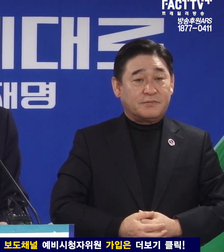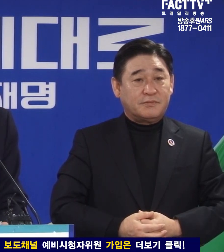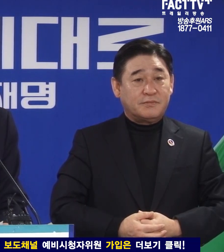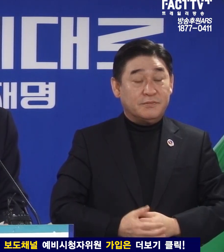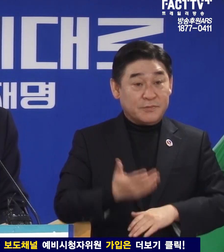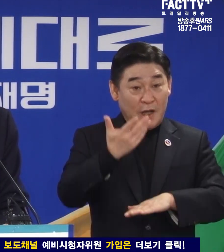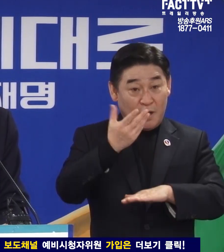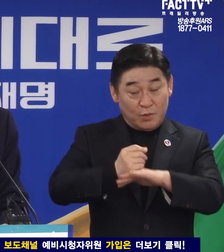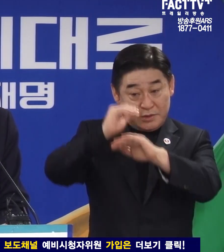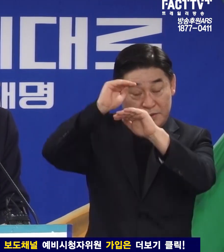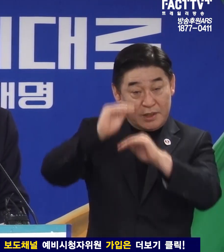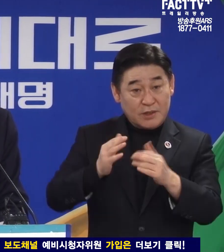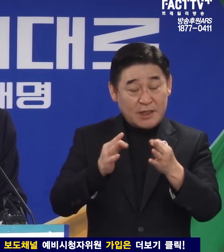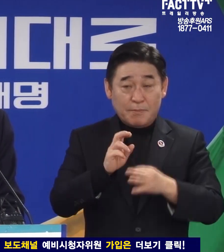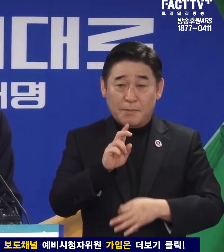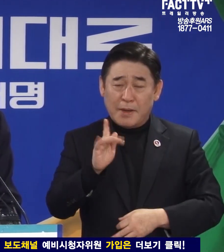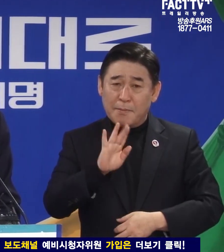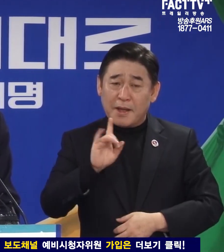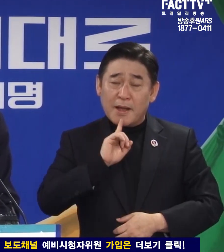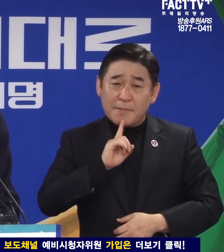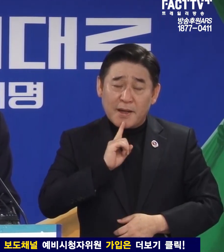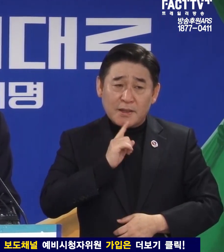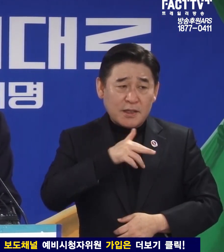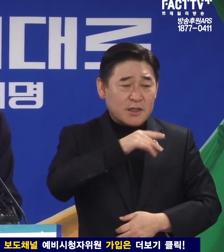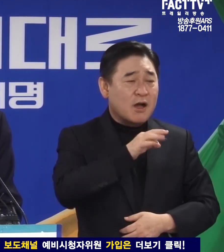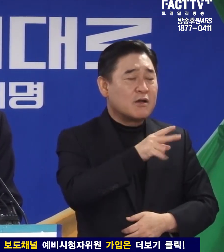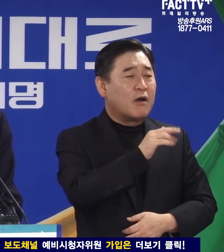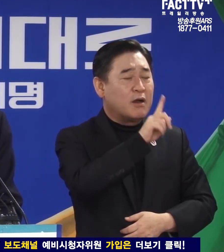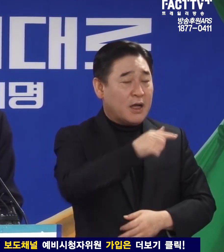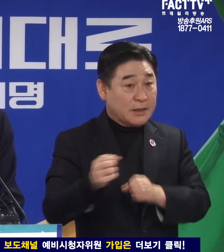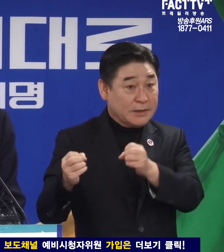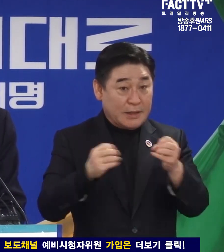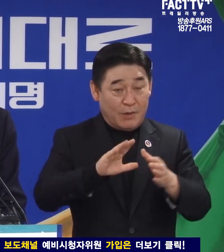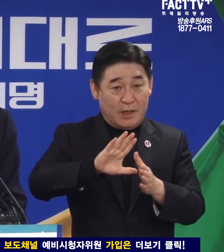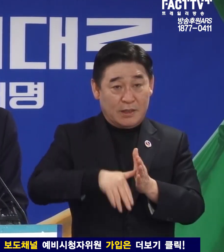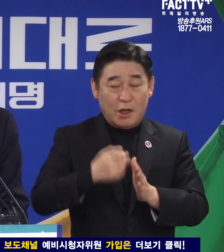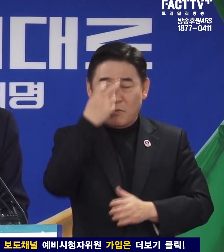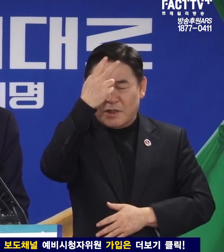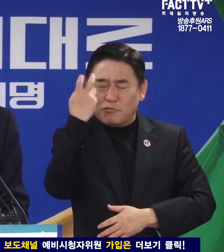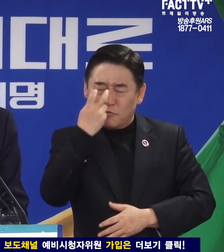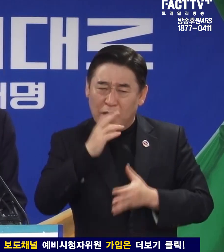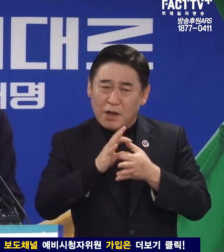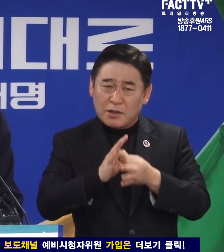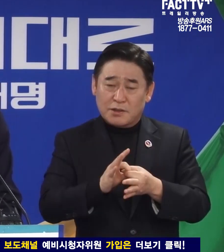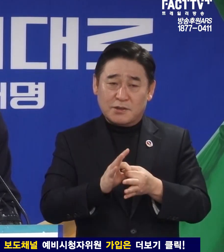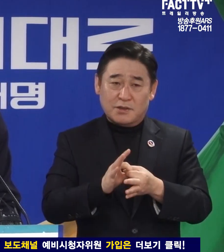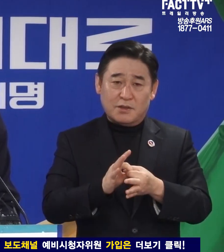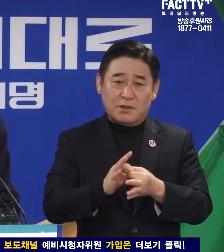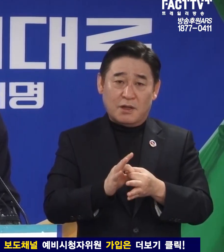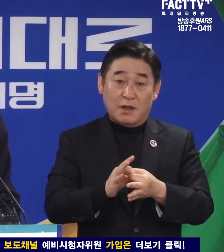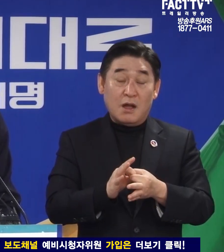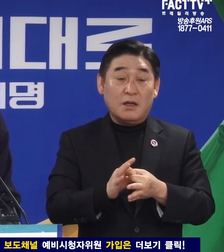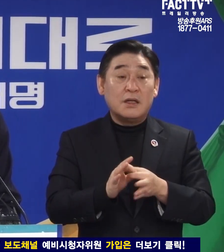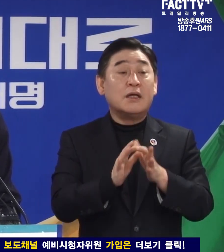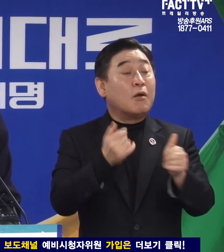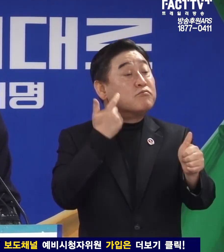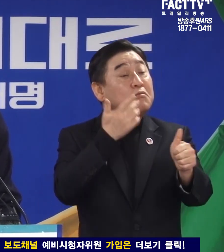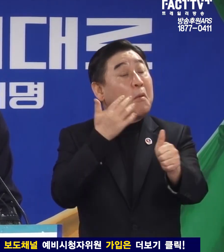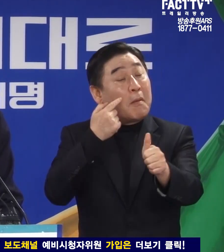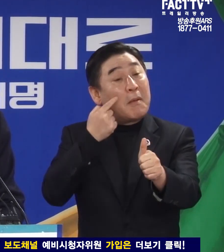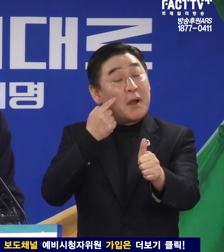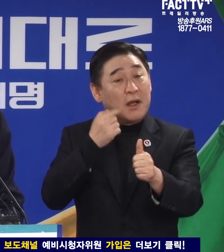이 녹취록에서 김만배는 정형학과의 대화에서 검찰 수사와 관련해서 한번 물어봐,